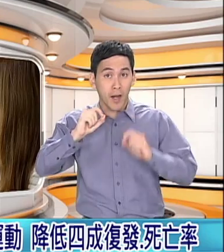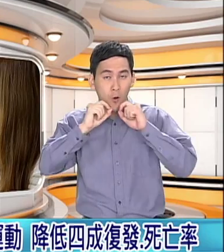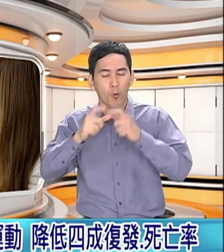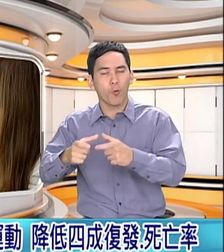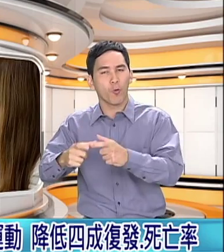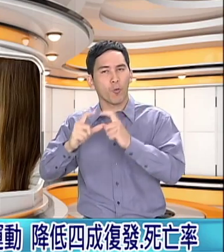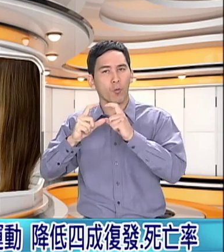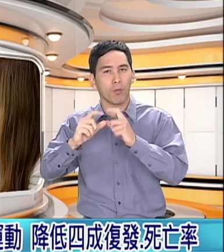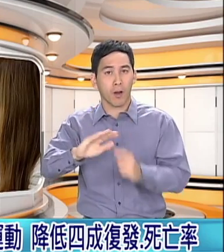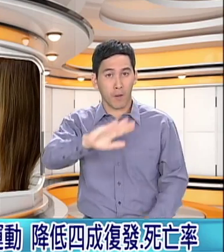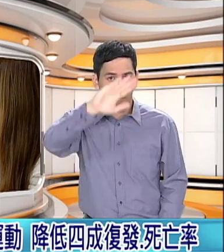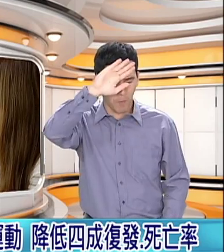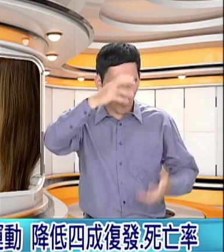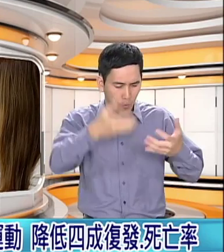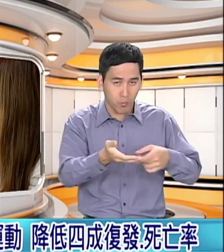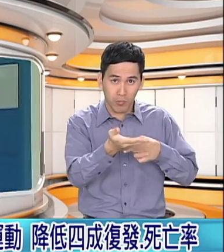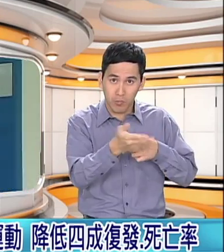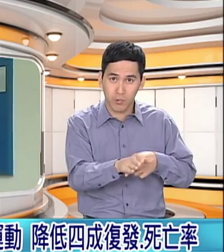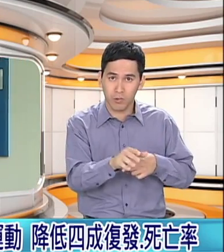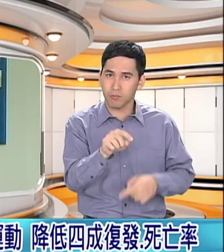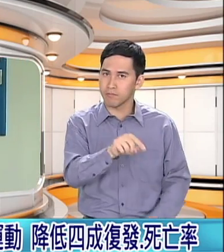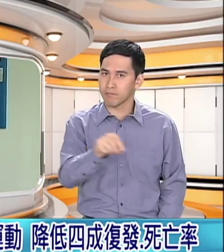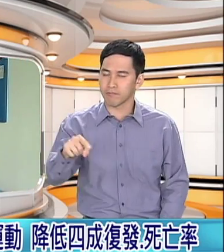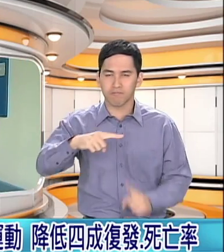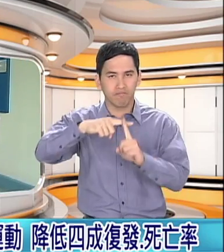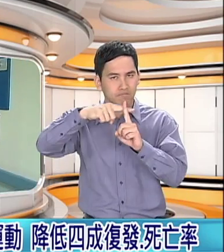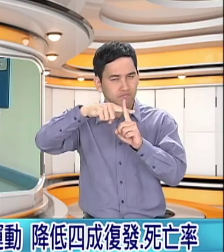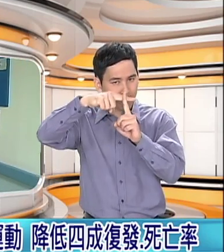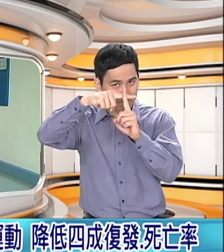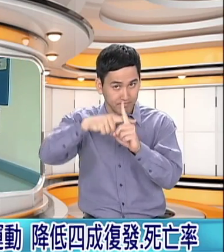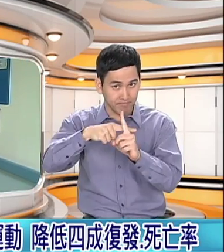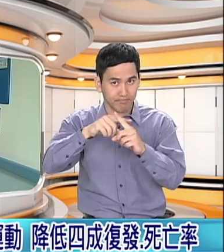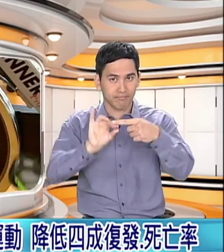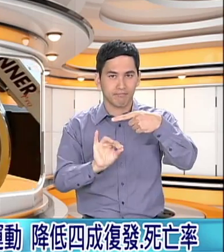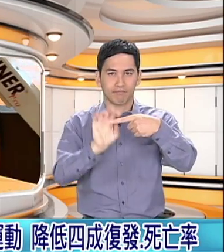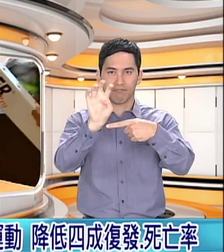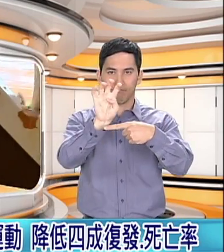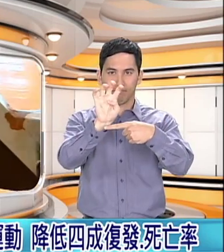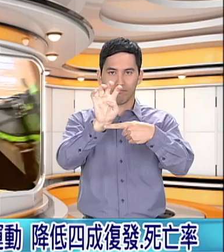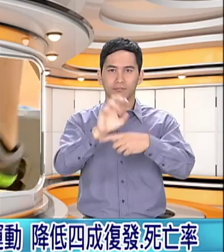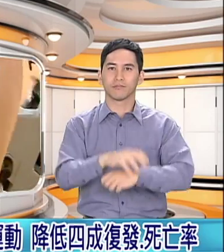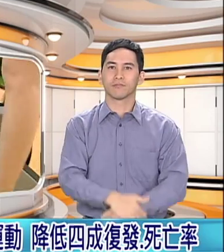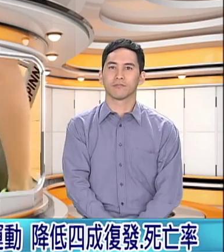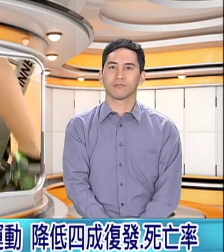动，可以降低四成乳癌复发及死亡几率。